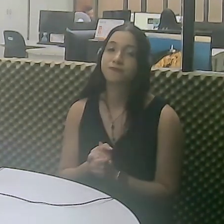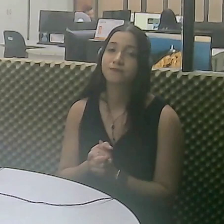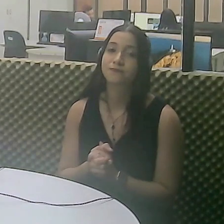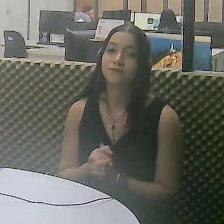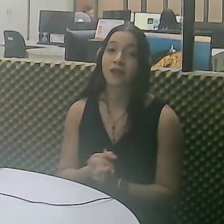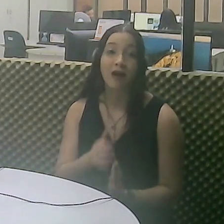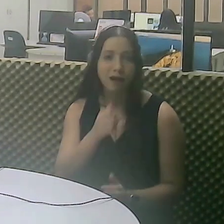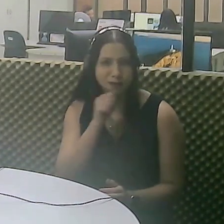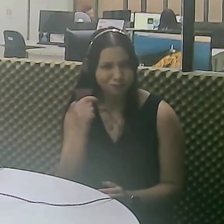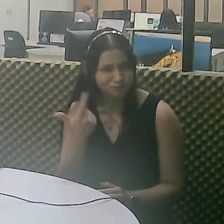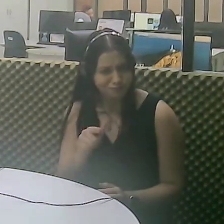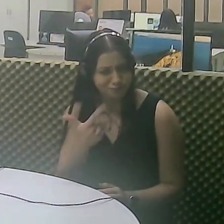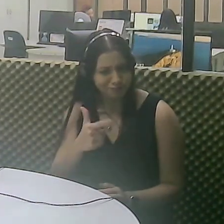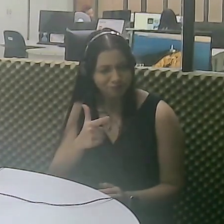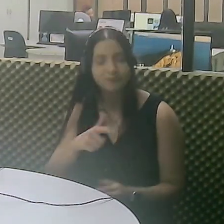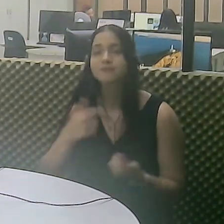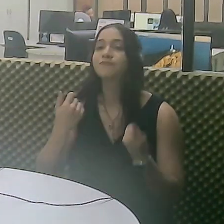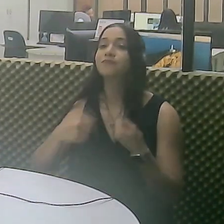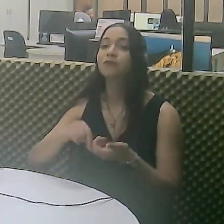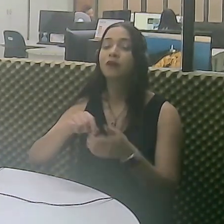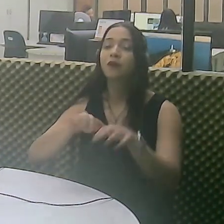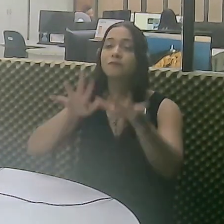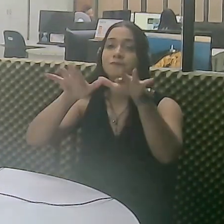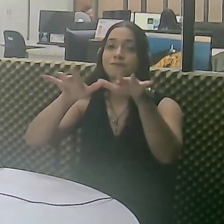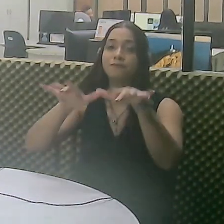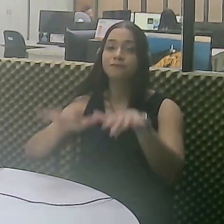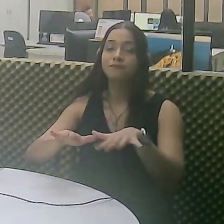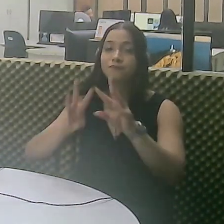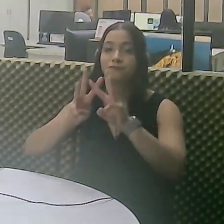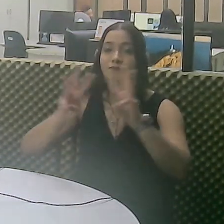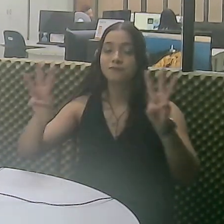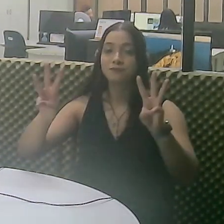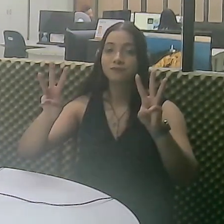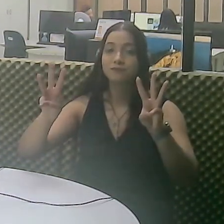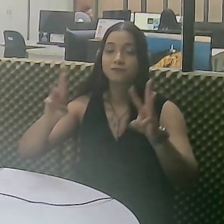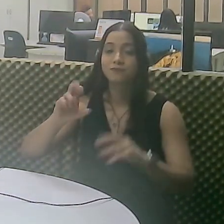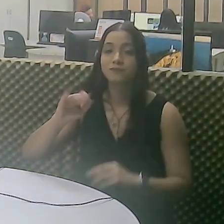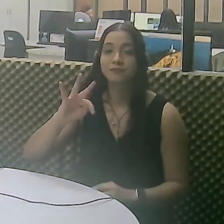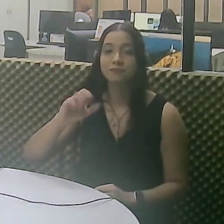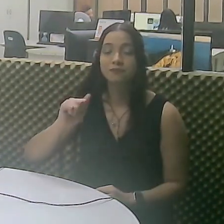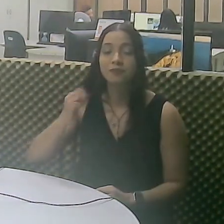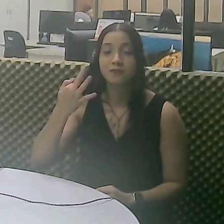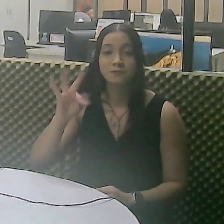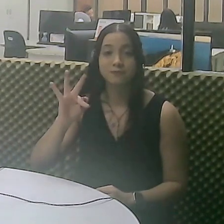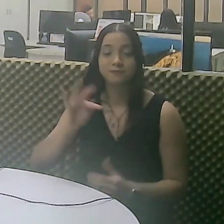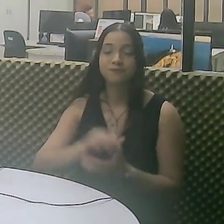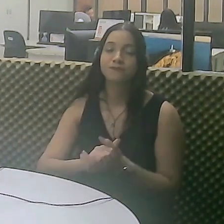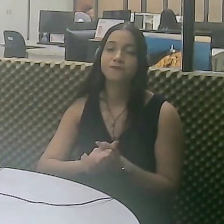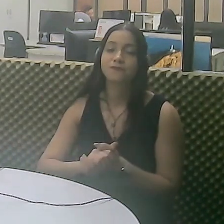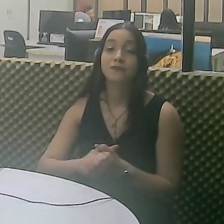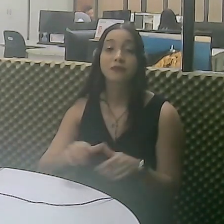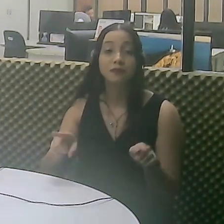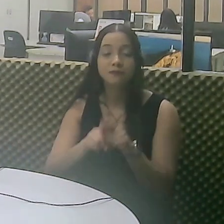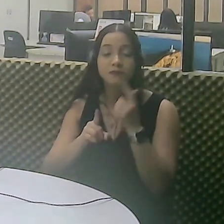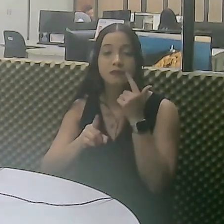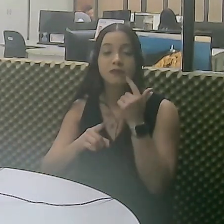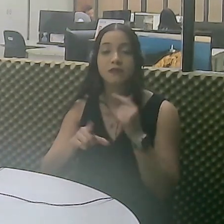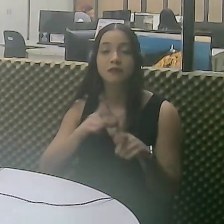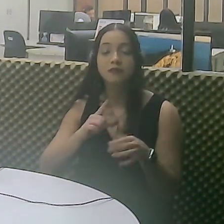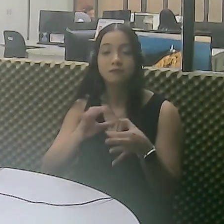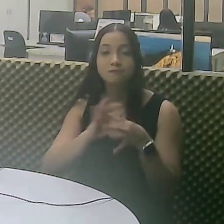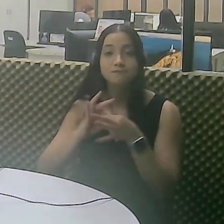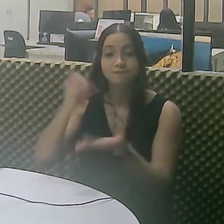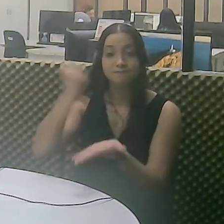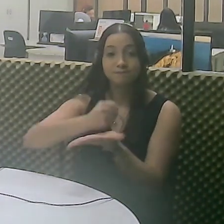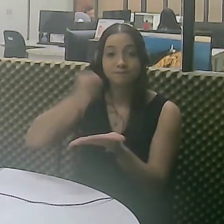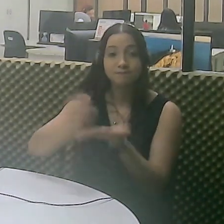quem ainda não possui, basta preencher o formulário na página oficial da Receita Federal. A Receita ainda mantém convênio com o Cartório